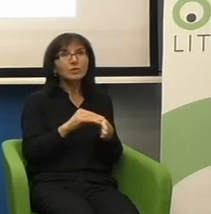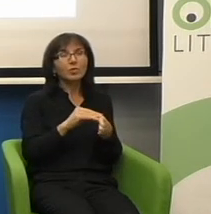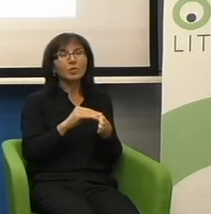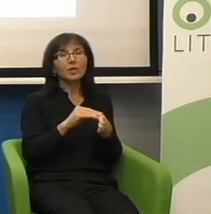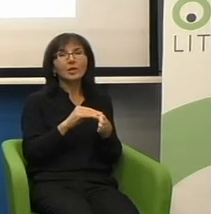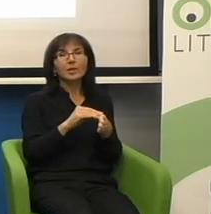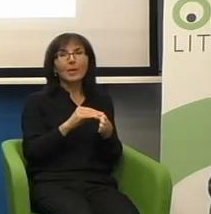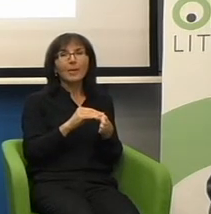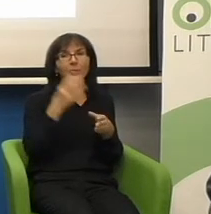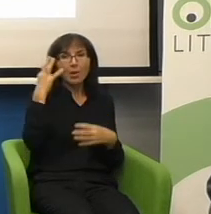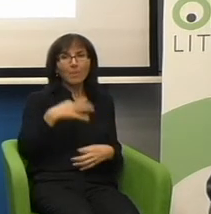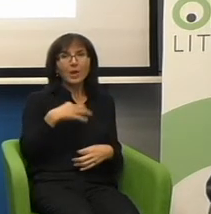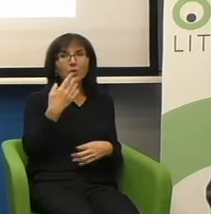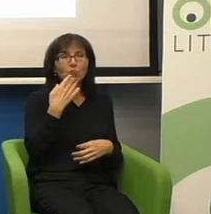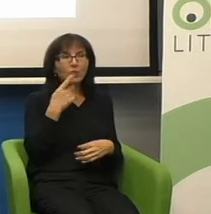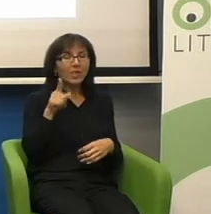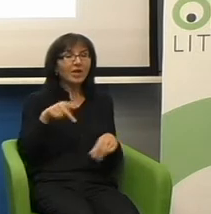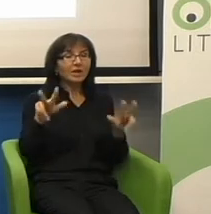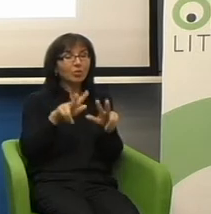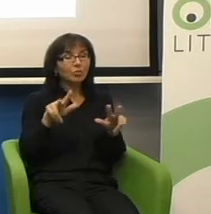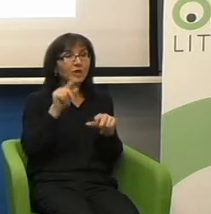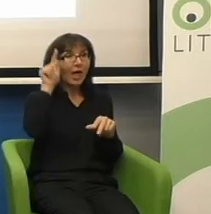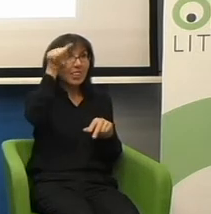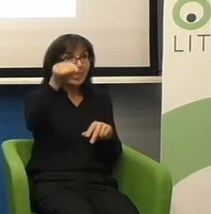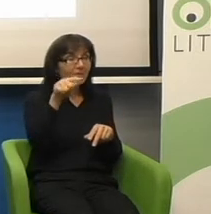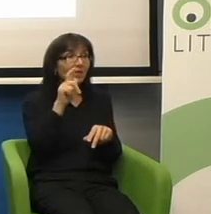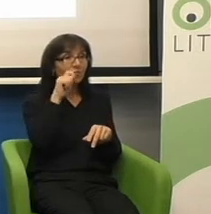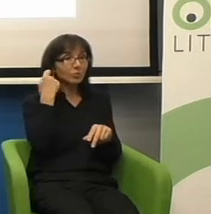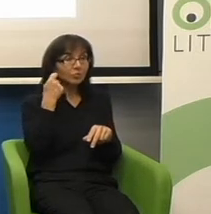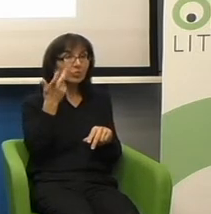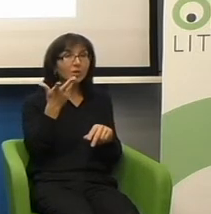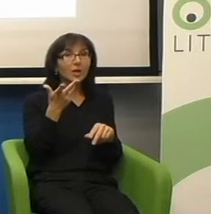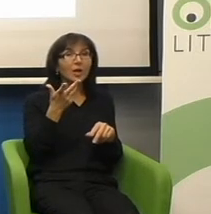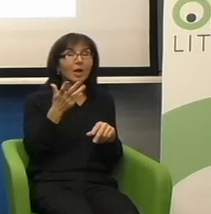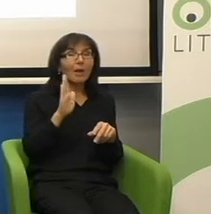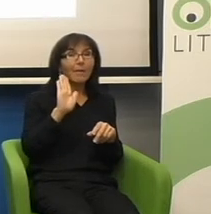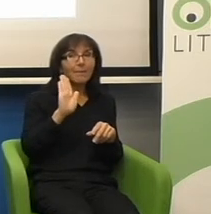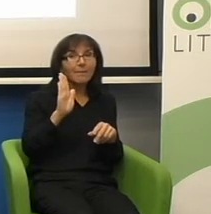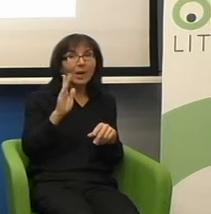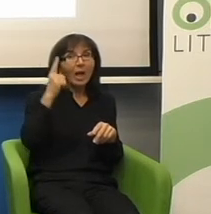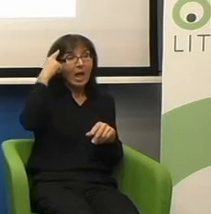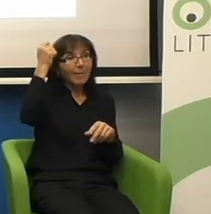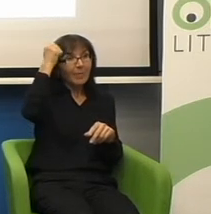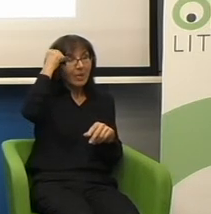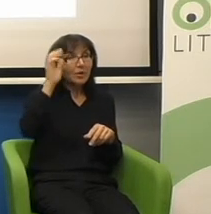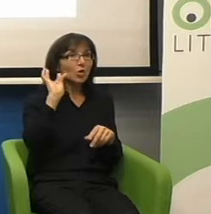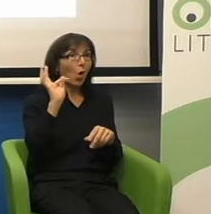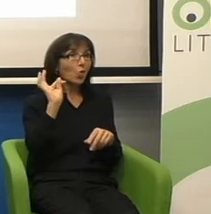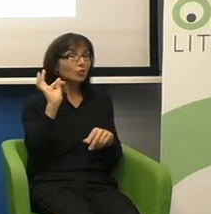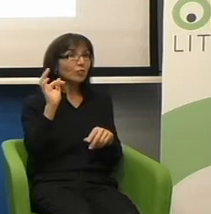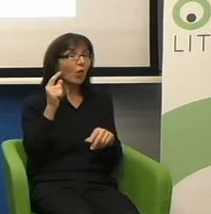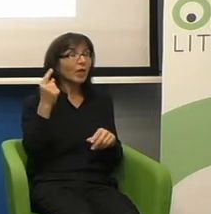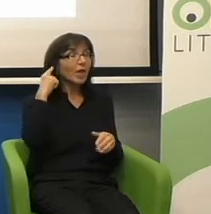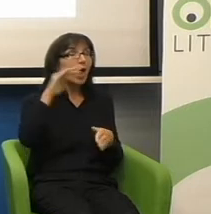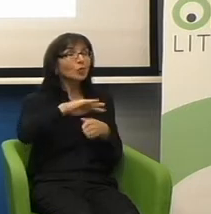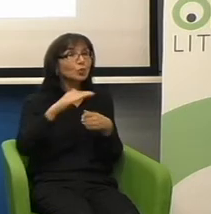Dorota mówiła. Myślę, że ta rodzina tam jakoś kultywuje pamięć o tej słynnej siostrze, bo przecież